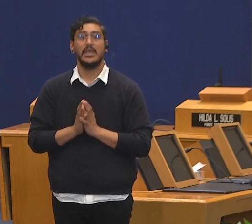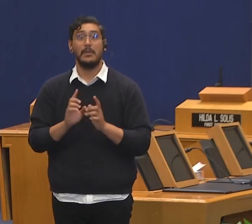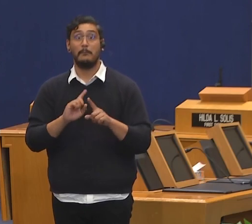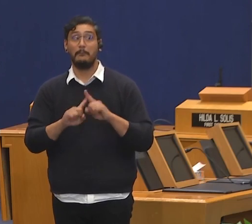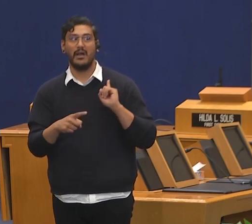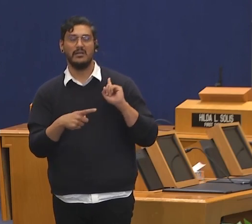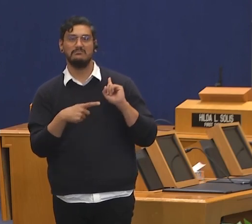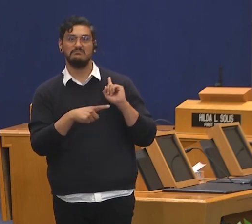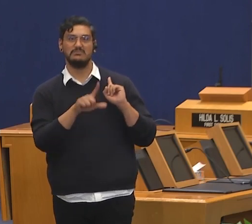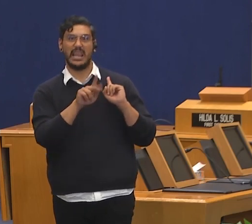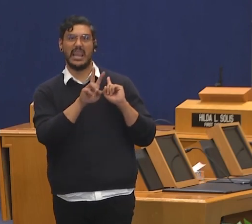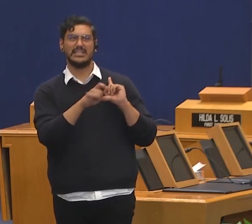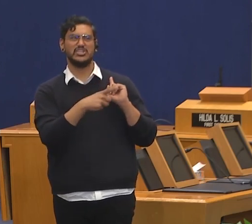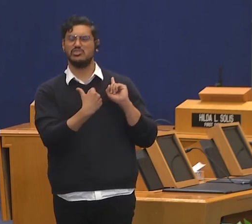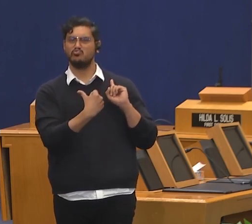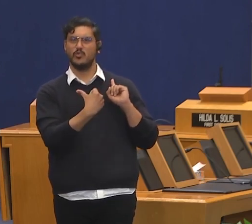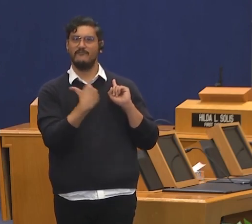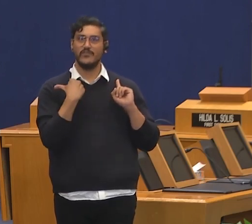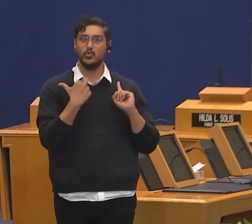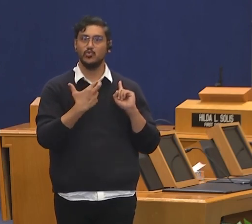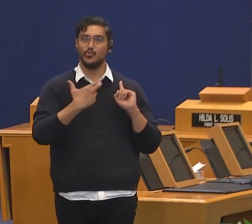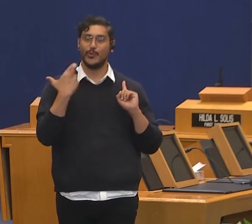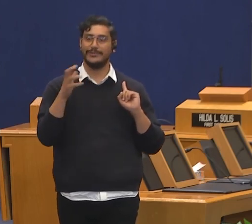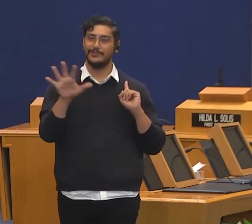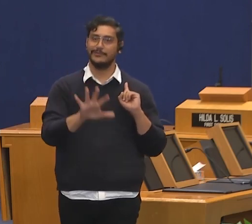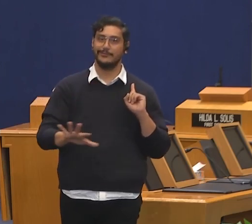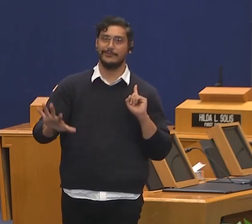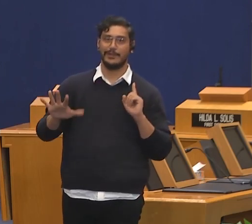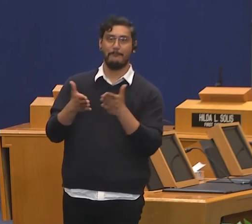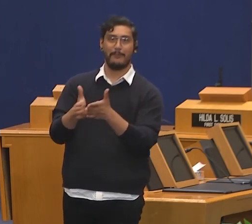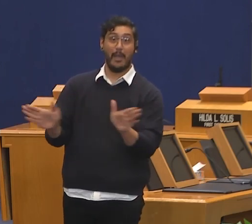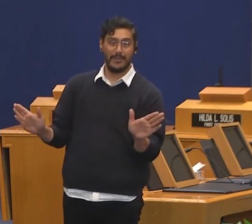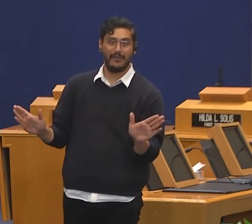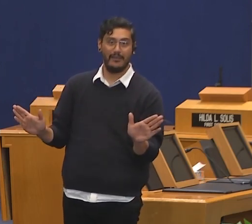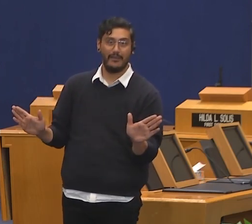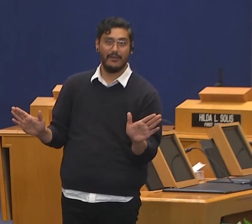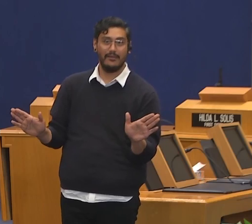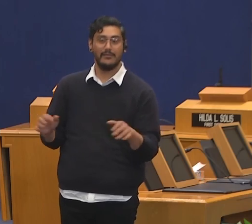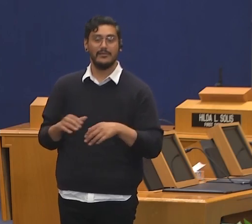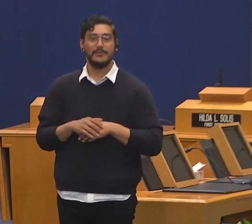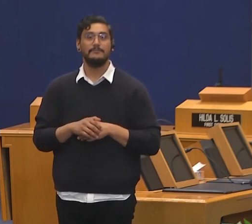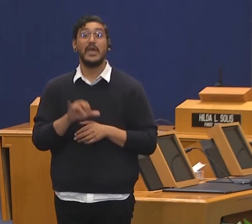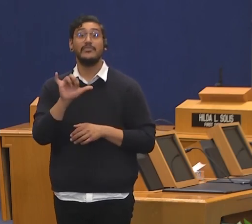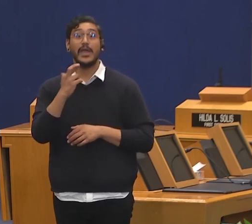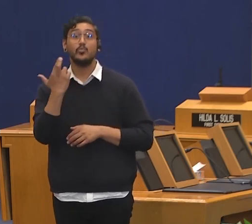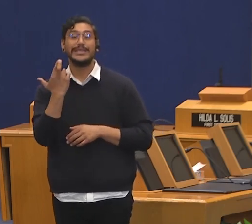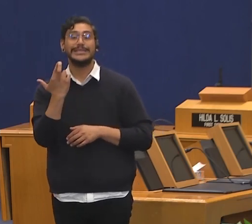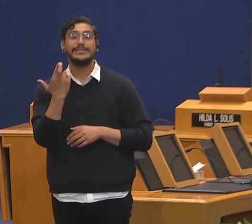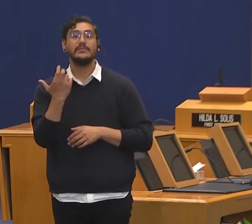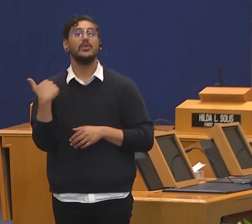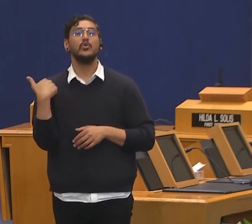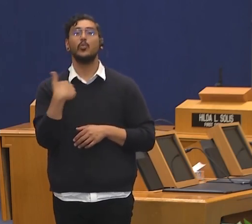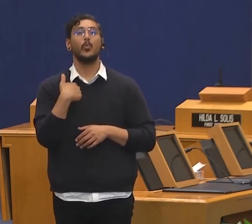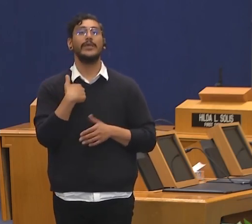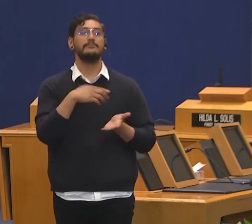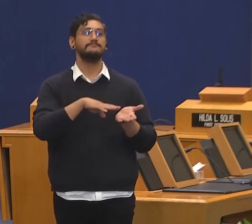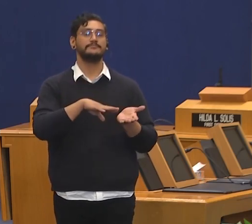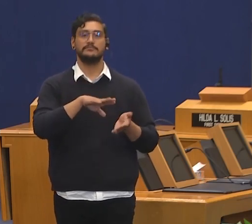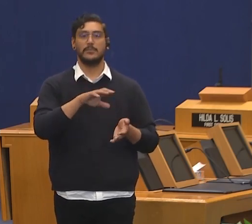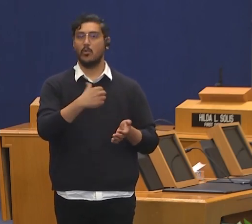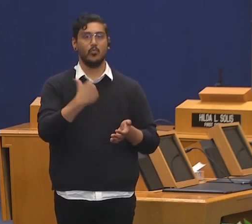riesgo. Así que como resultado, se ha opuesto a dejar ir a acusados quienes se enfrentan a cargos de